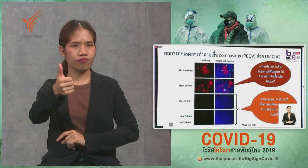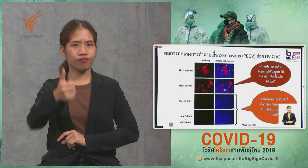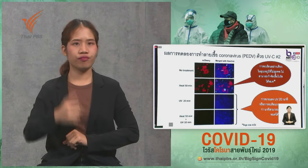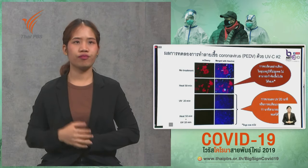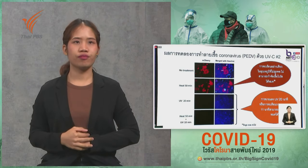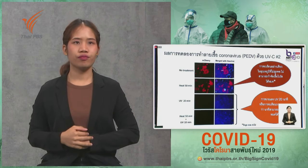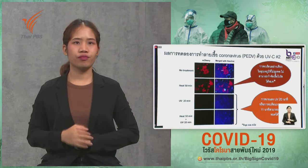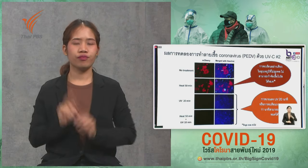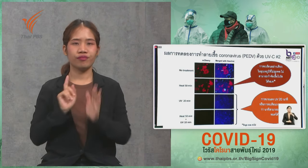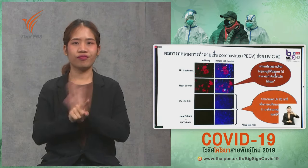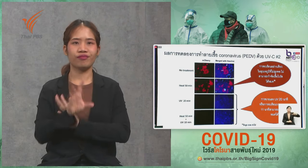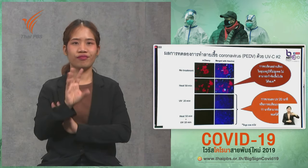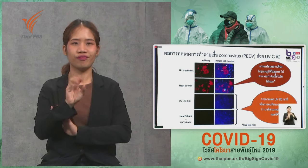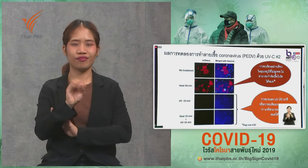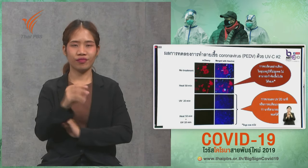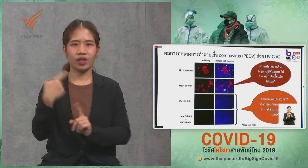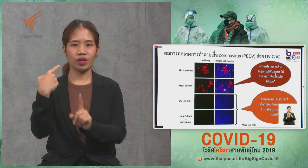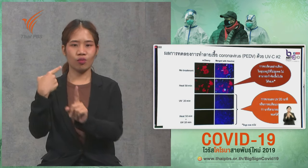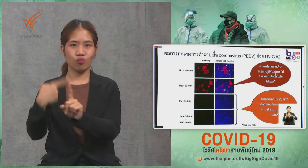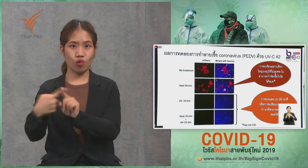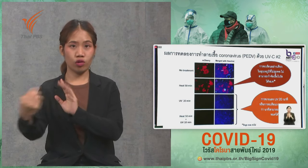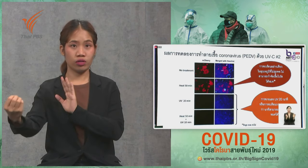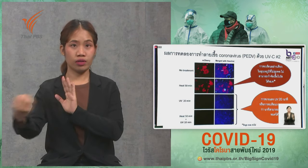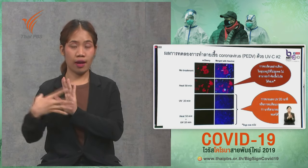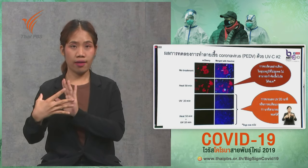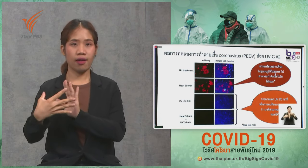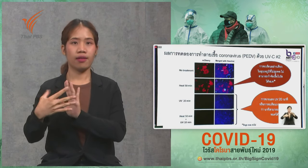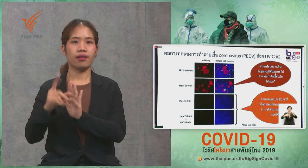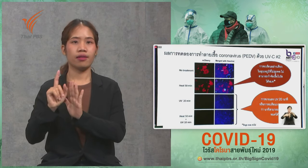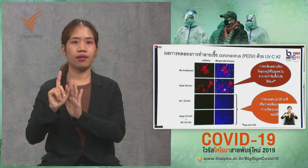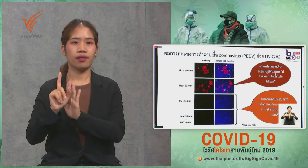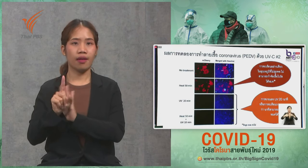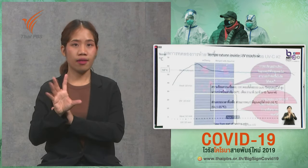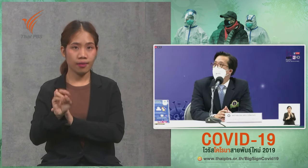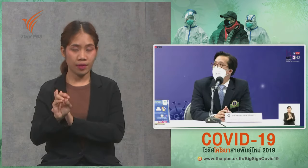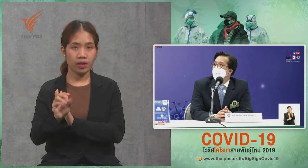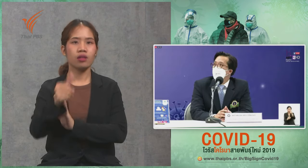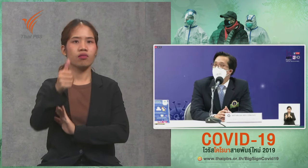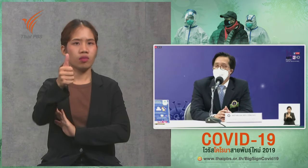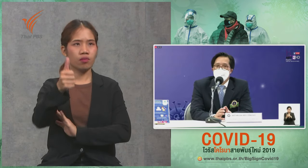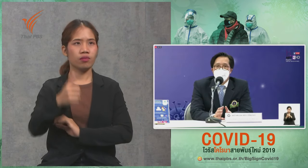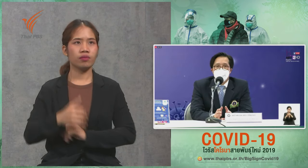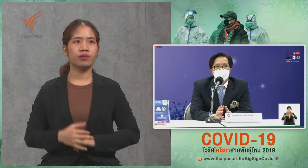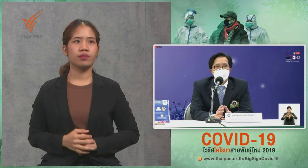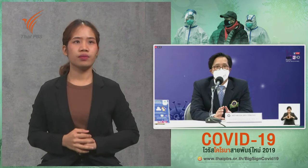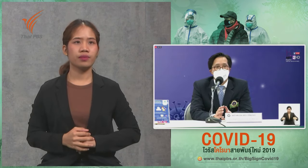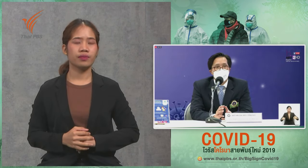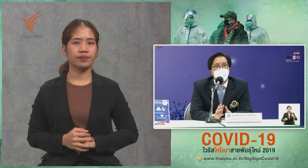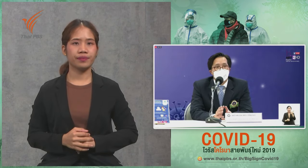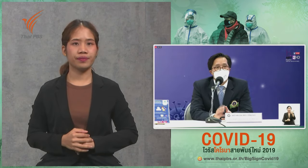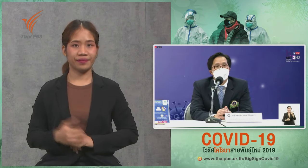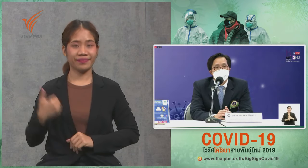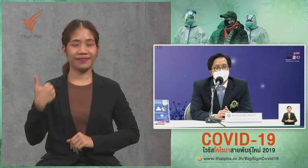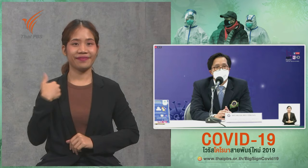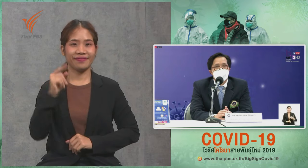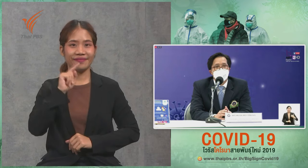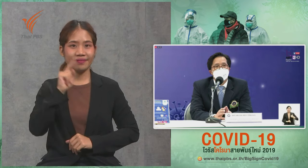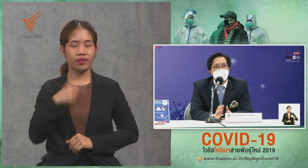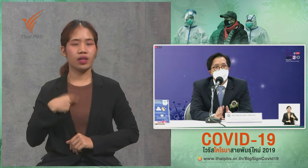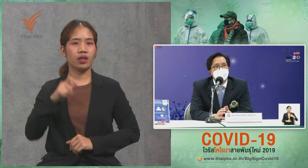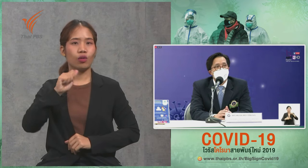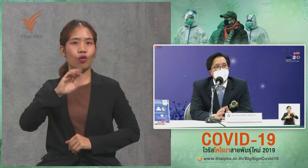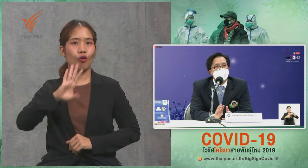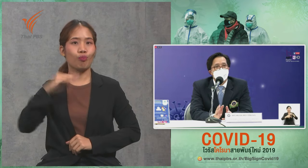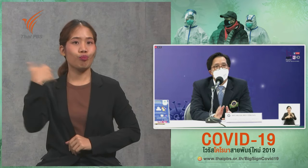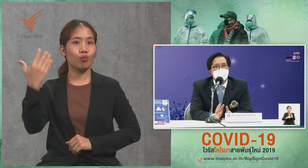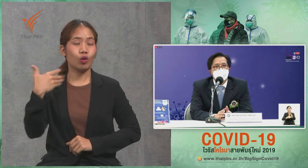อบร้อน50นาทีบวกฉายแสงอีก10นาทีก็ฆ่าเชื้อได้เหมือนกันนะครับมันจะมีแค่อบร้อนเฉยๆนะฮะ